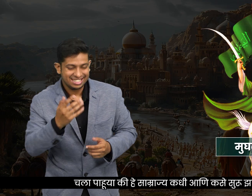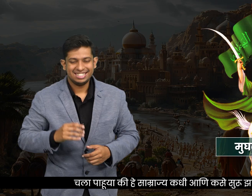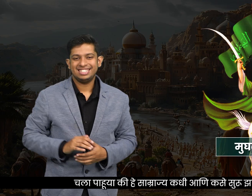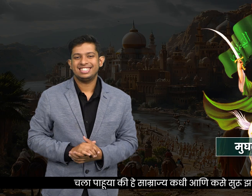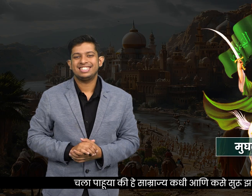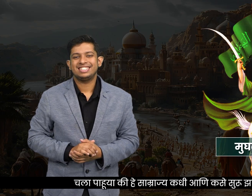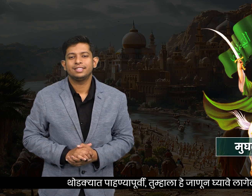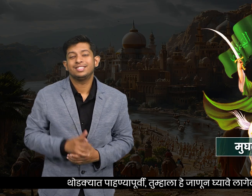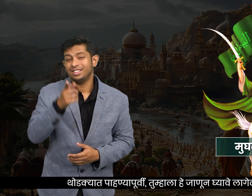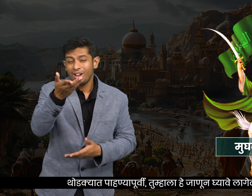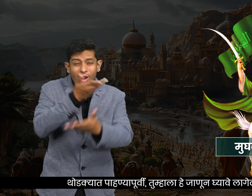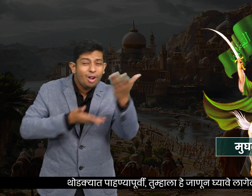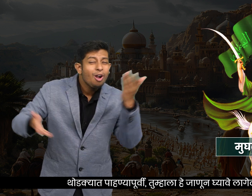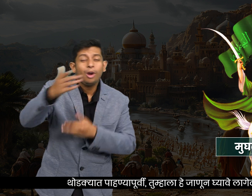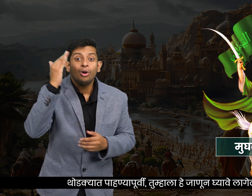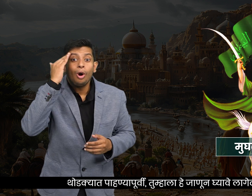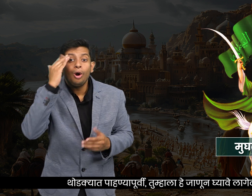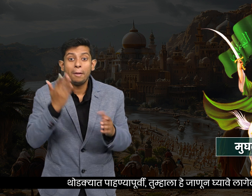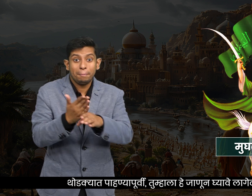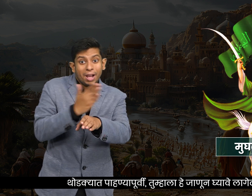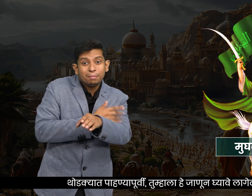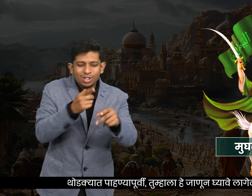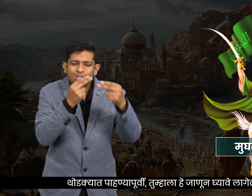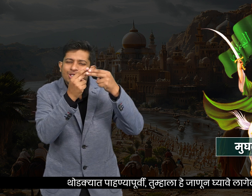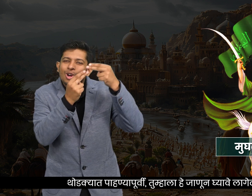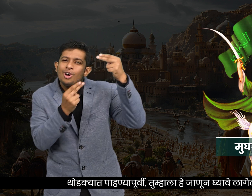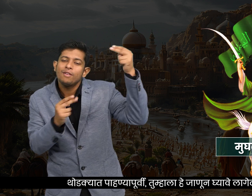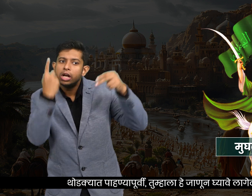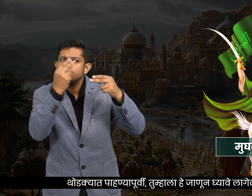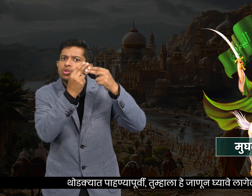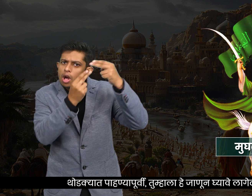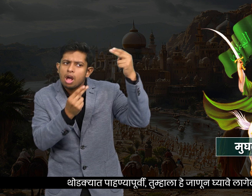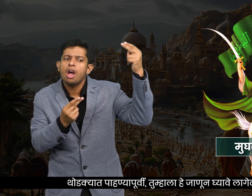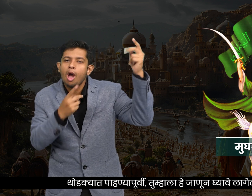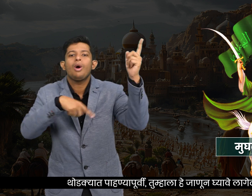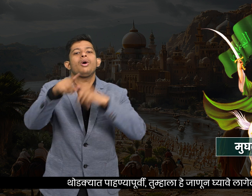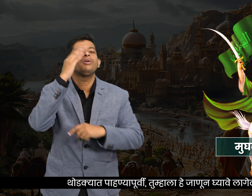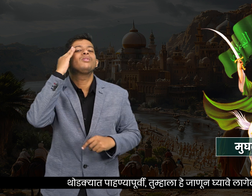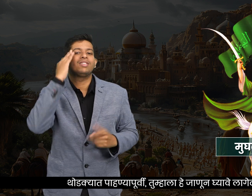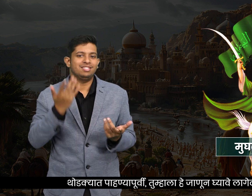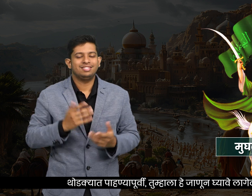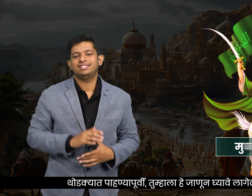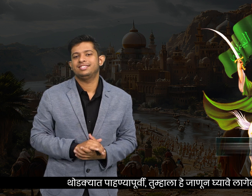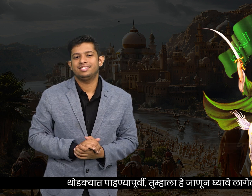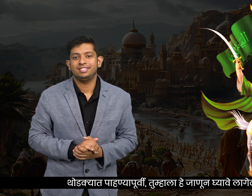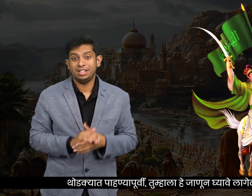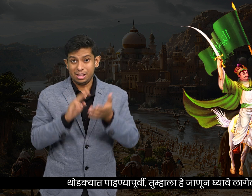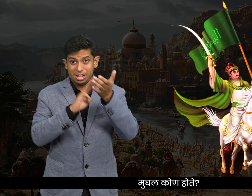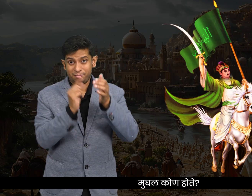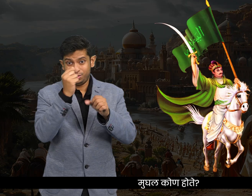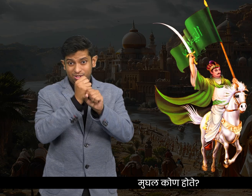सुरू झाले. थोडक्यात पाहण्यापूर्वी तुम्हाला हे जाणून घ्यावे लागेल